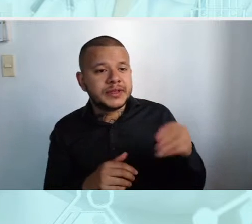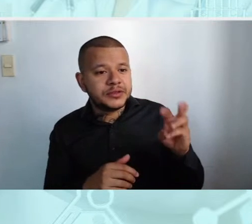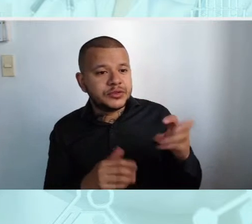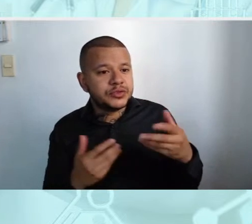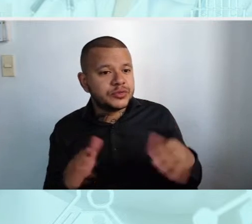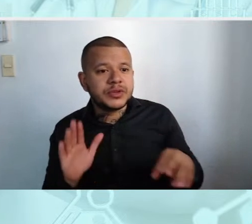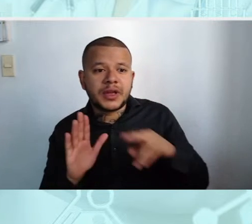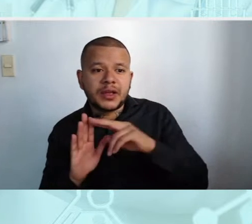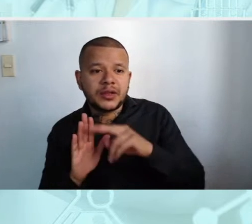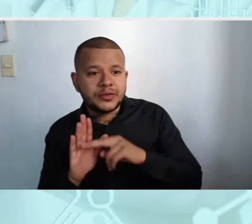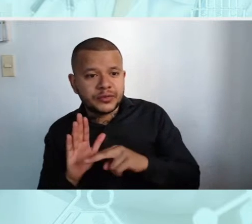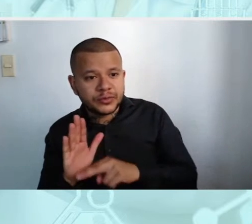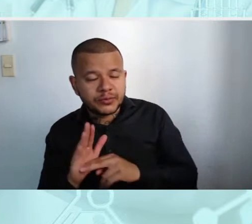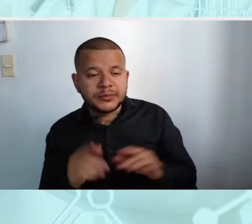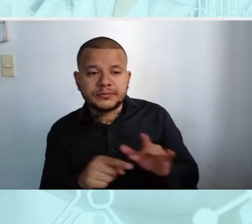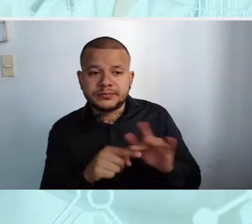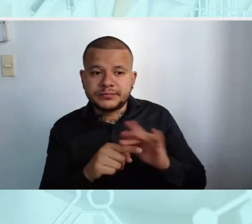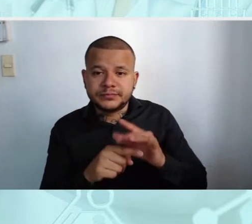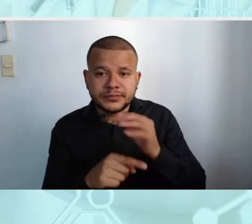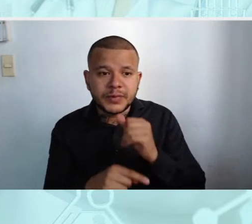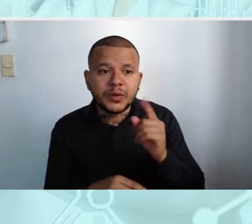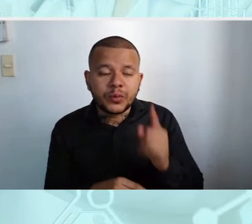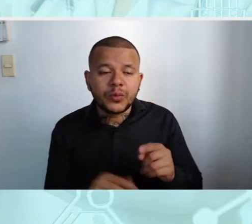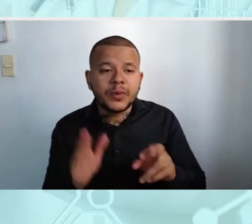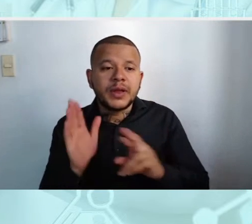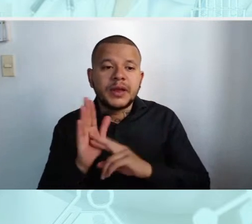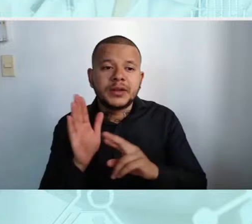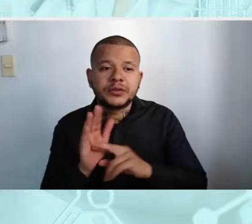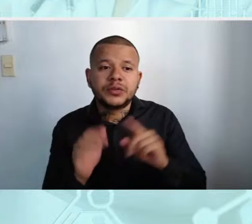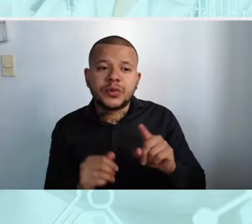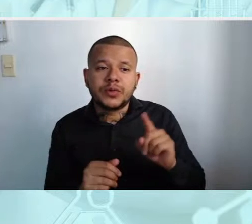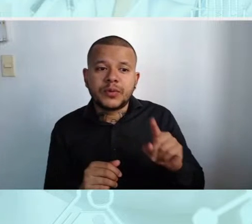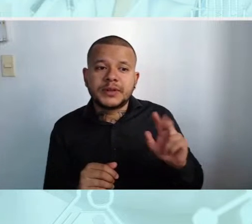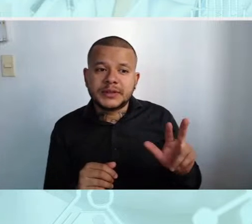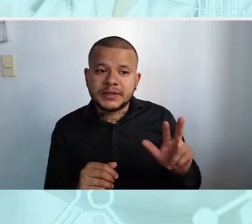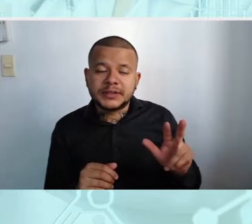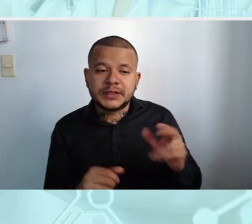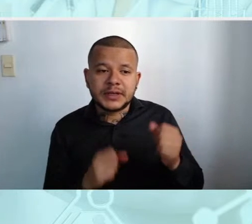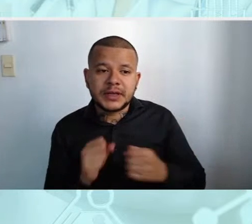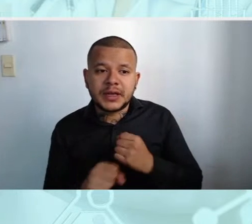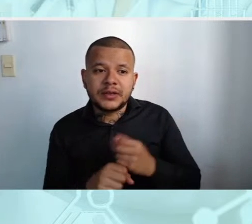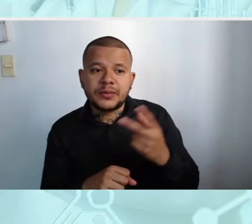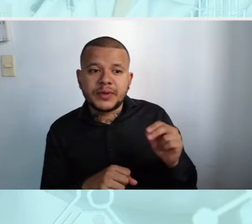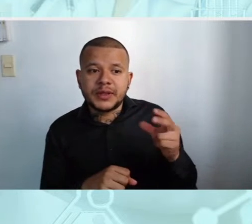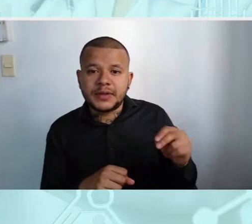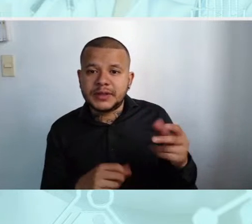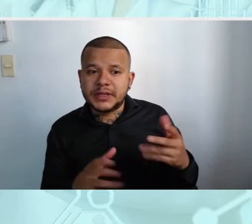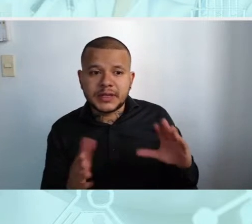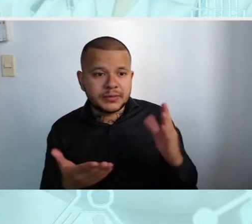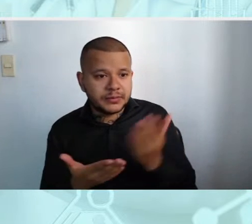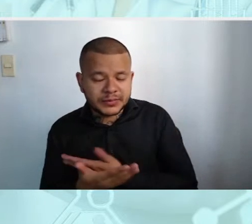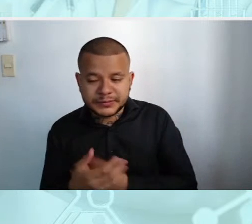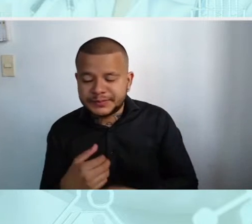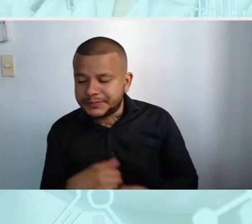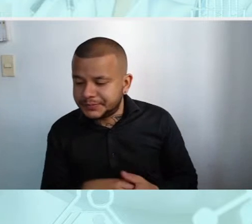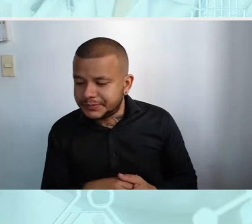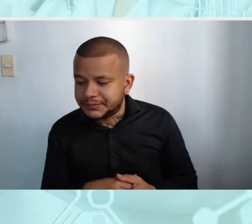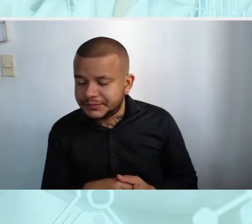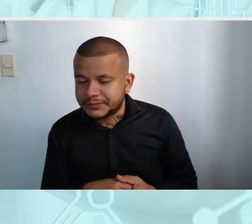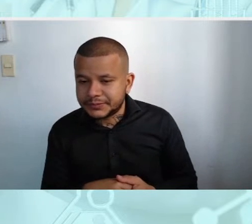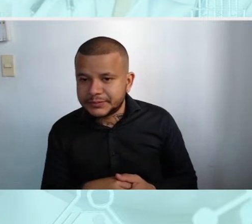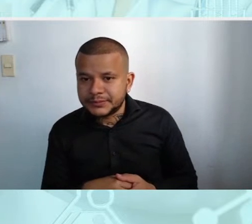fueron implementadas porque la resolución 113 en este año del 2020 las derogó. Entonces, muy